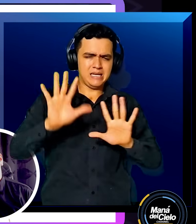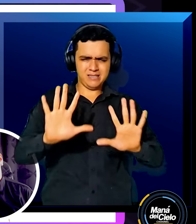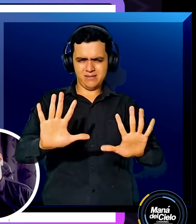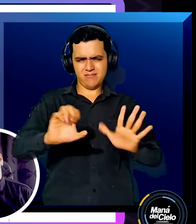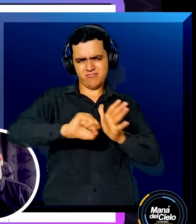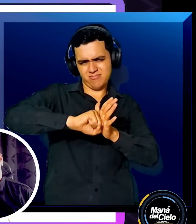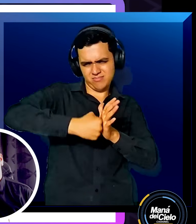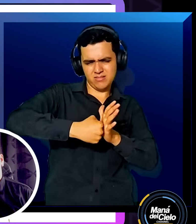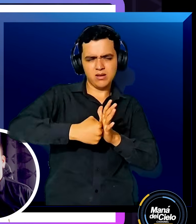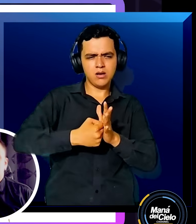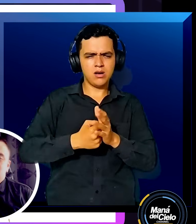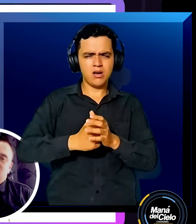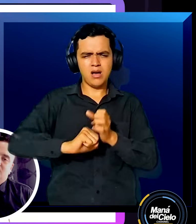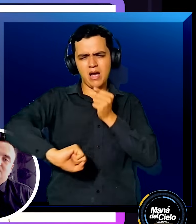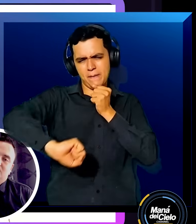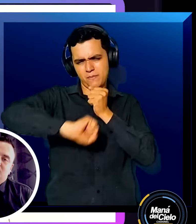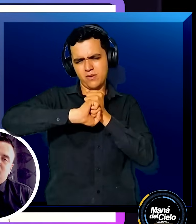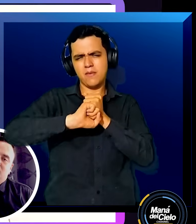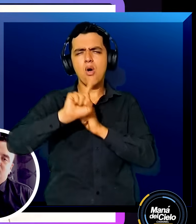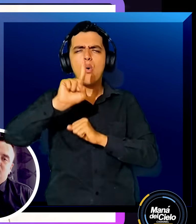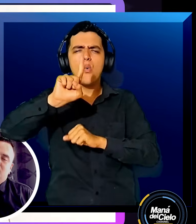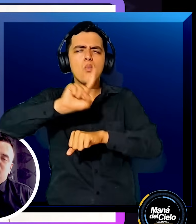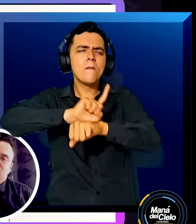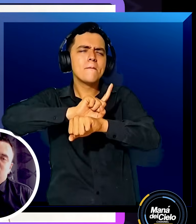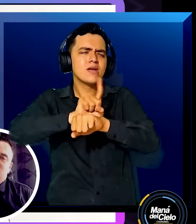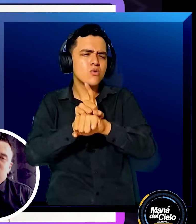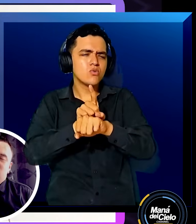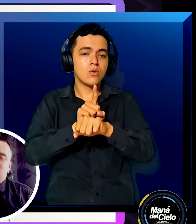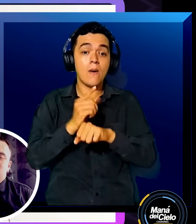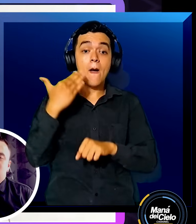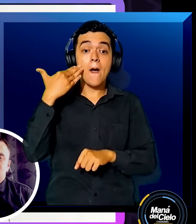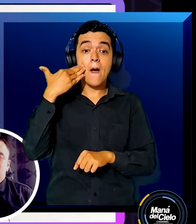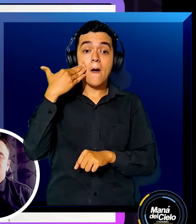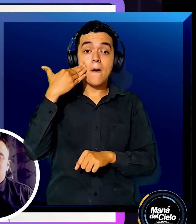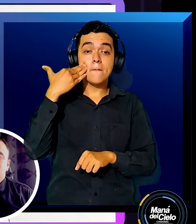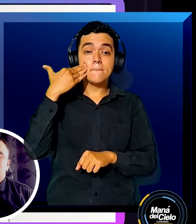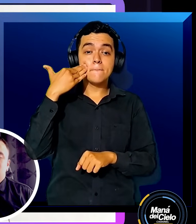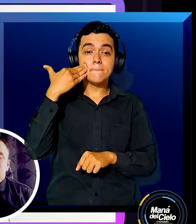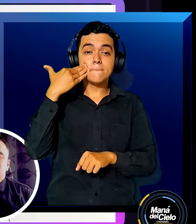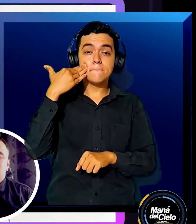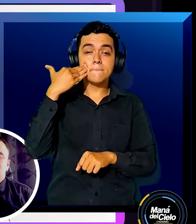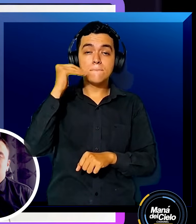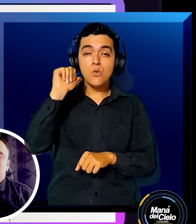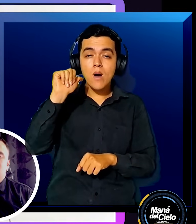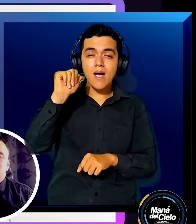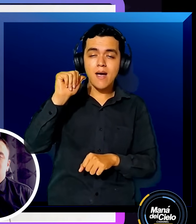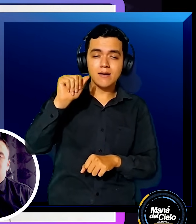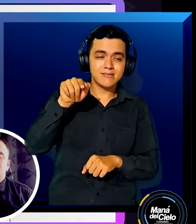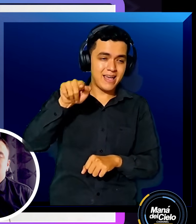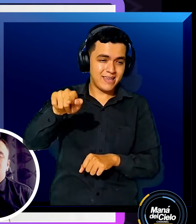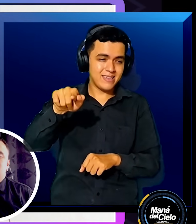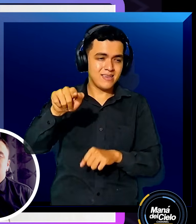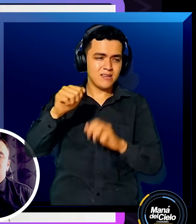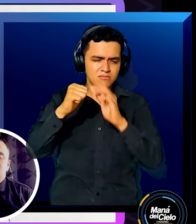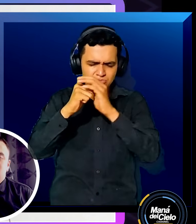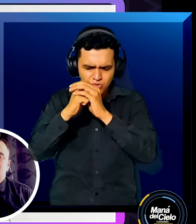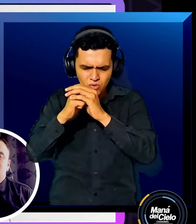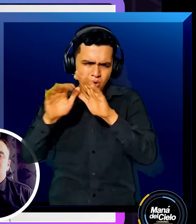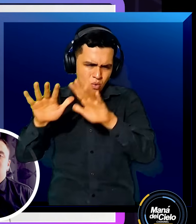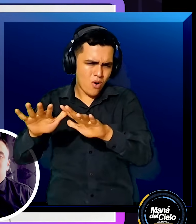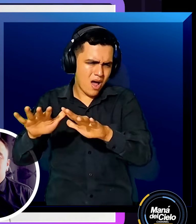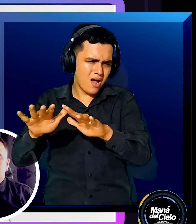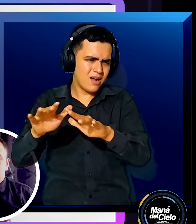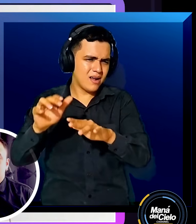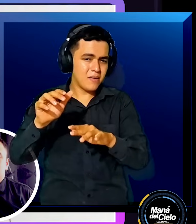hay que desconectarse de todo el mundo exterior. Y tú cuando ores, busca un lugar secreto y vuestro Padre que está en lo secreto os recompensará